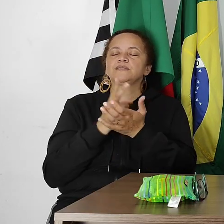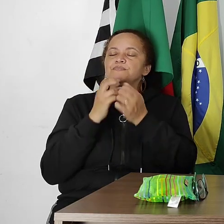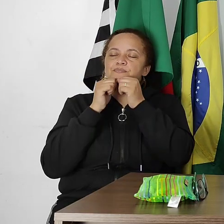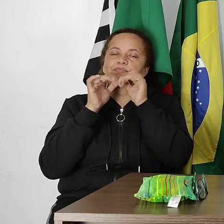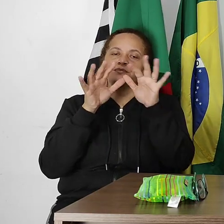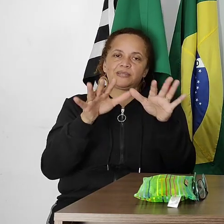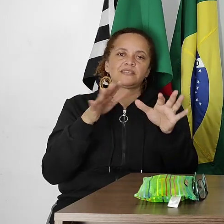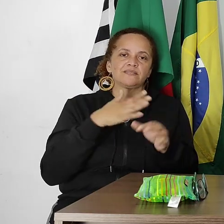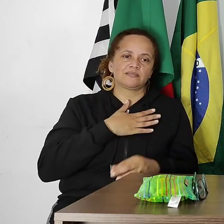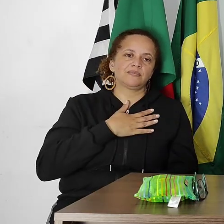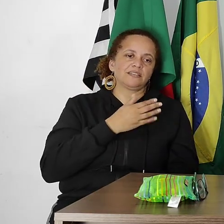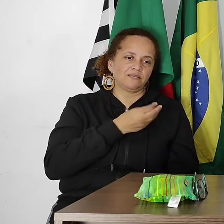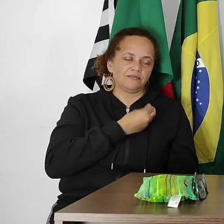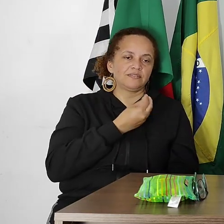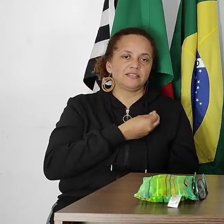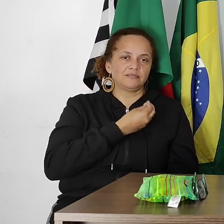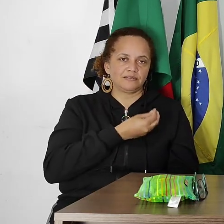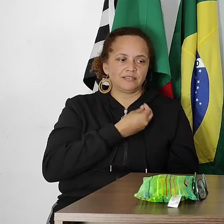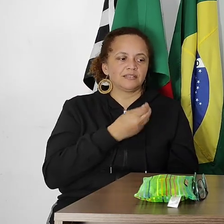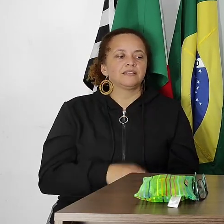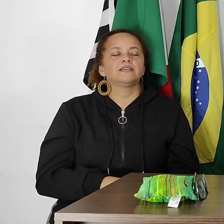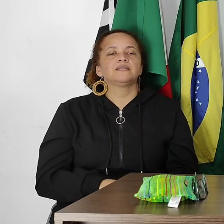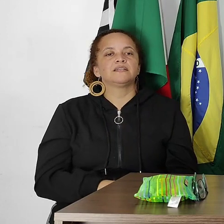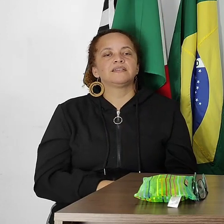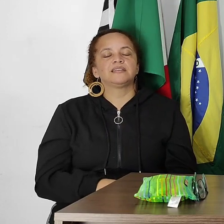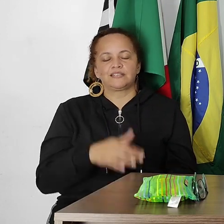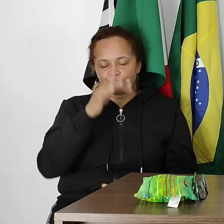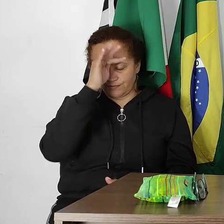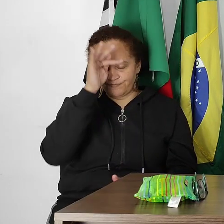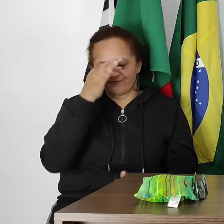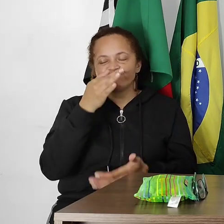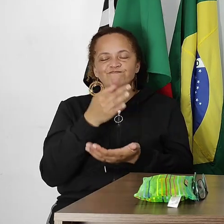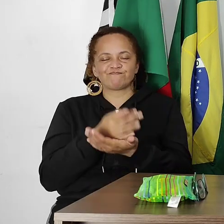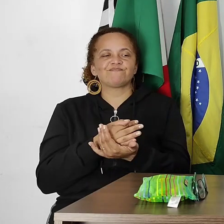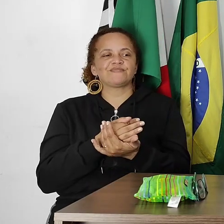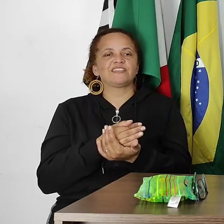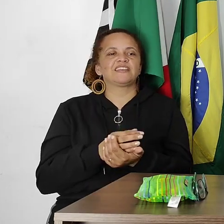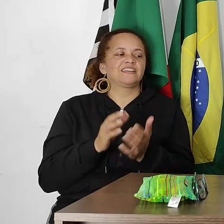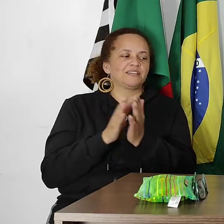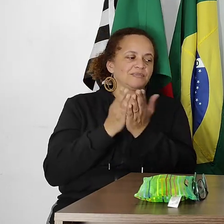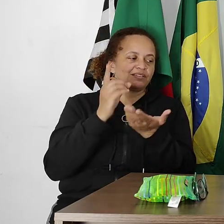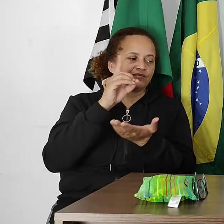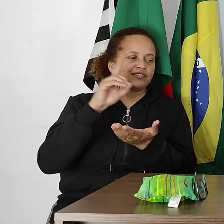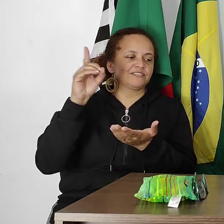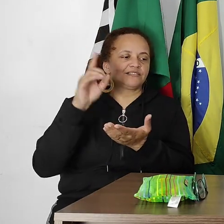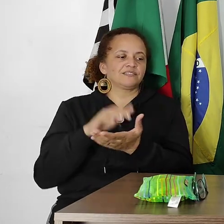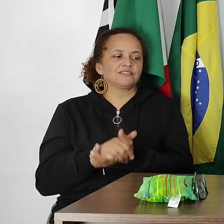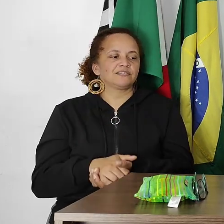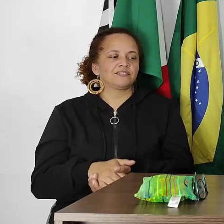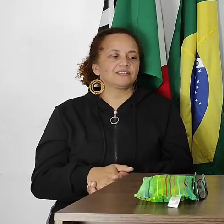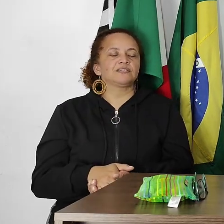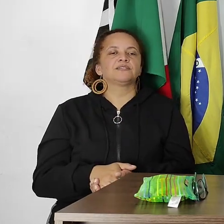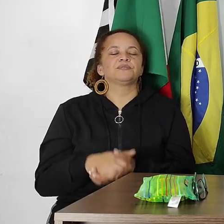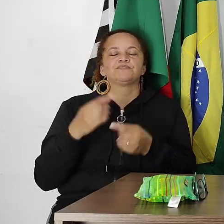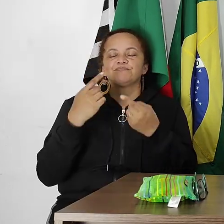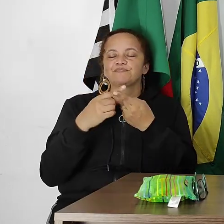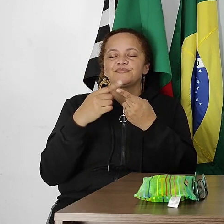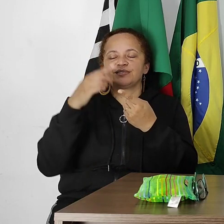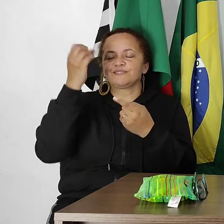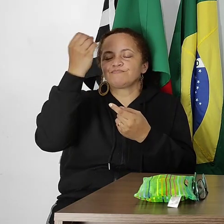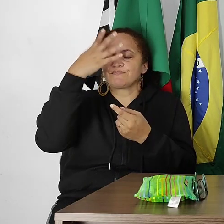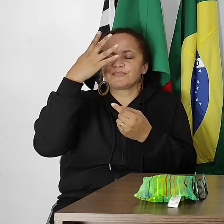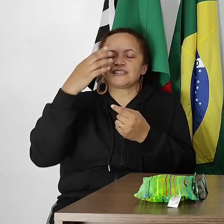vida. E foi por meio, assim, da fé mesmo, né, que me diz no 8 e no 9, né, porque pela graça